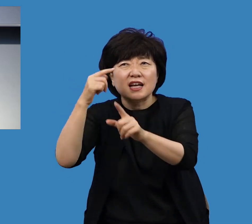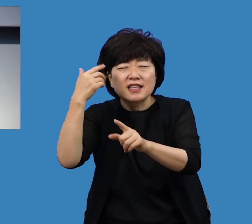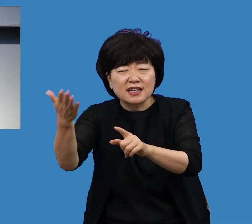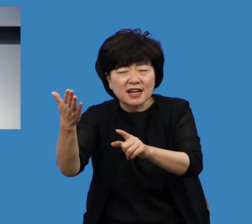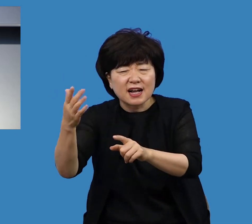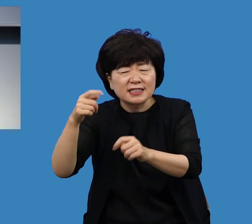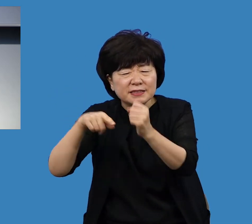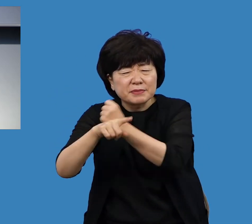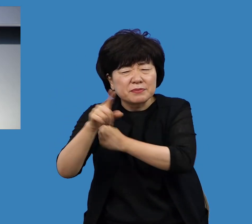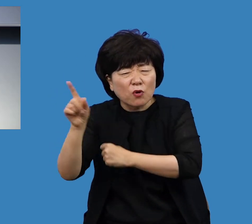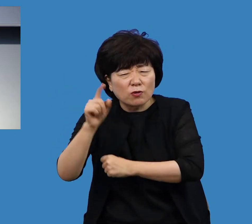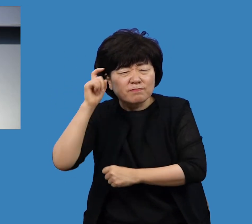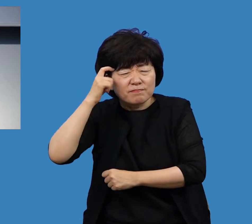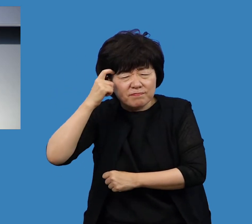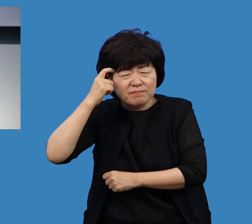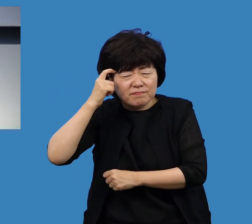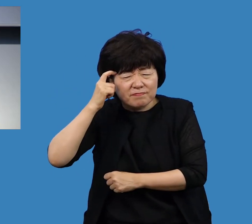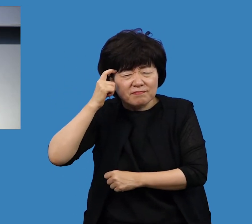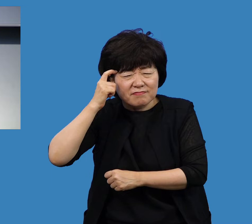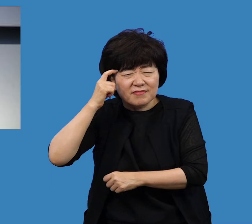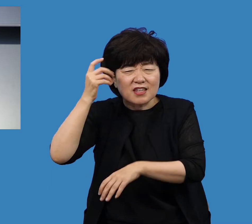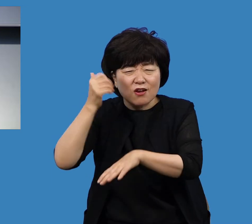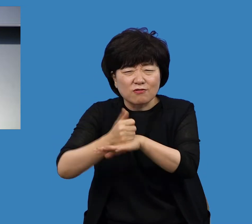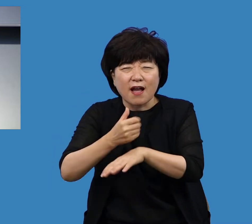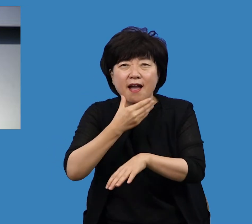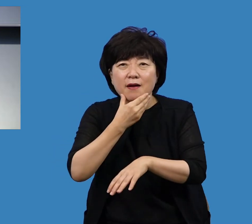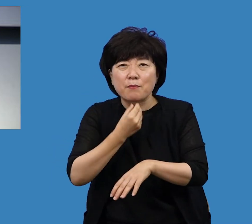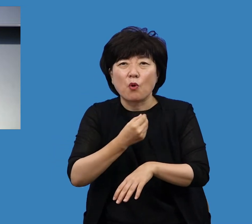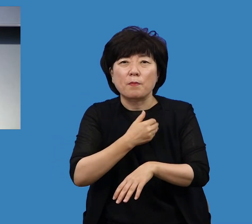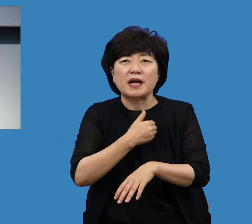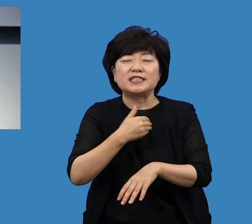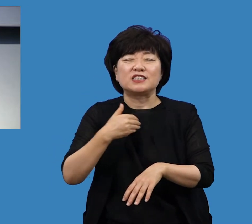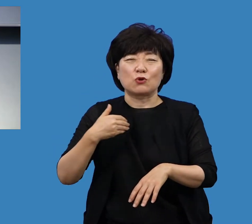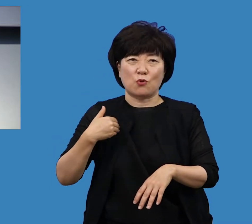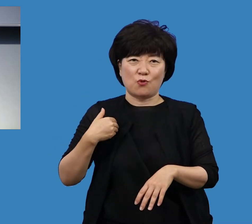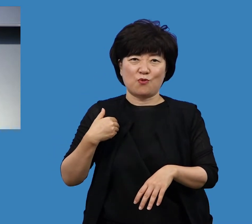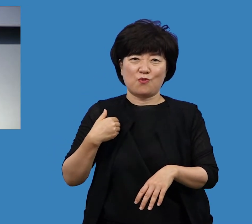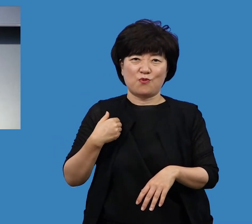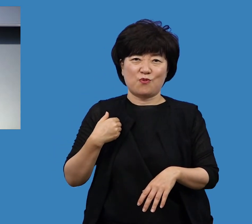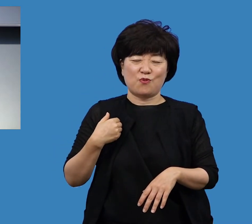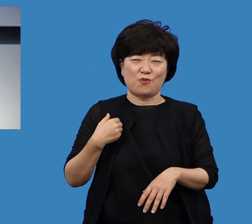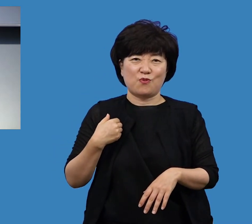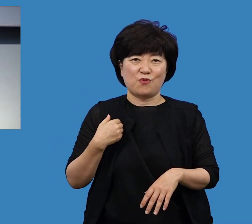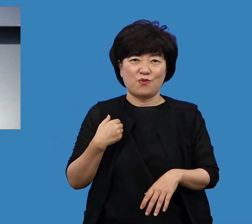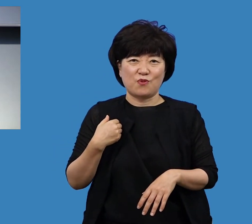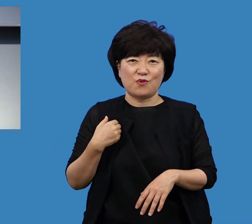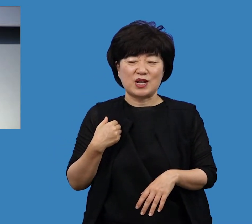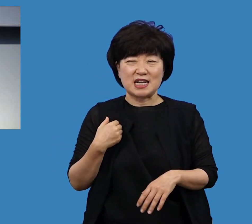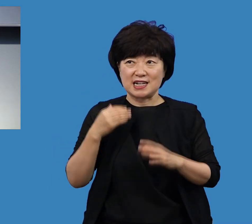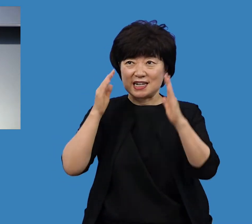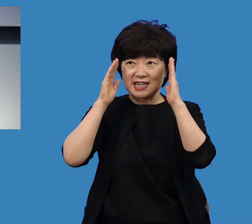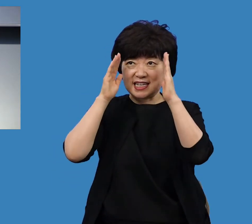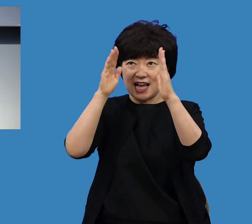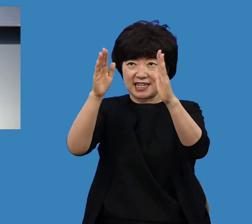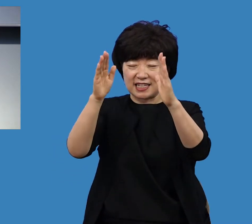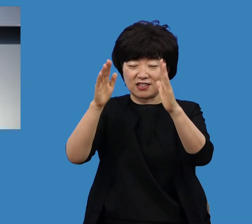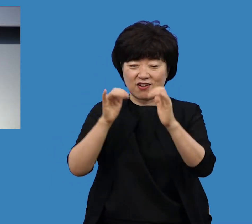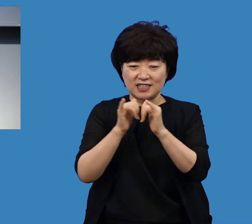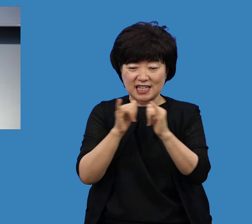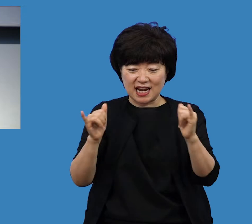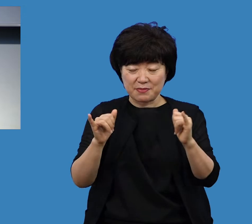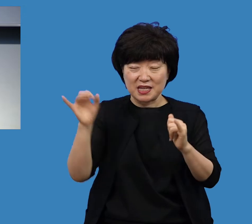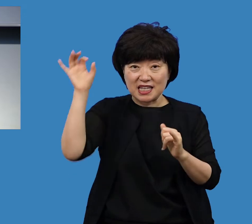의미는 결국 행복과 만족이 무엇인지를 정의해서 그 다음에 뭘 하게 되냐면 이 행복과 만족을 향해서 사람이